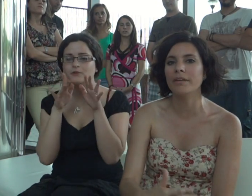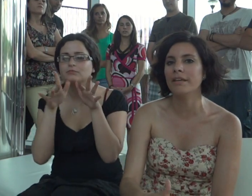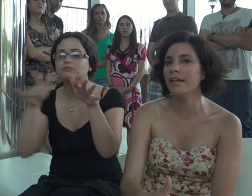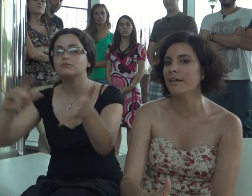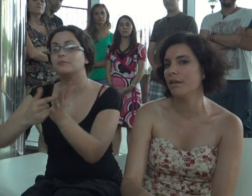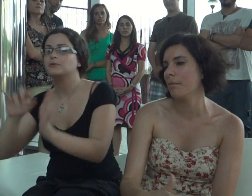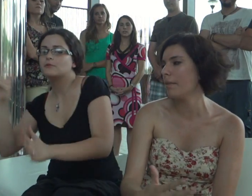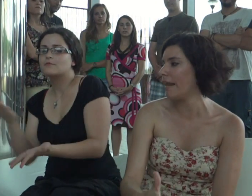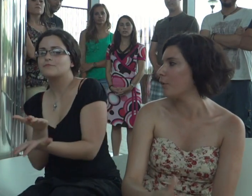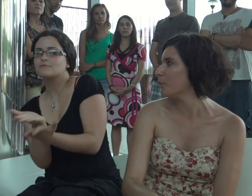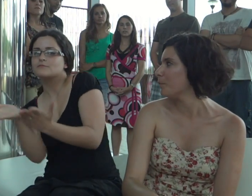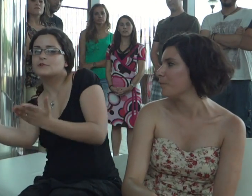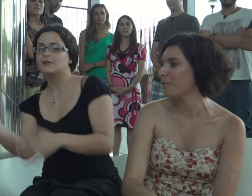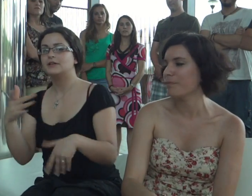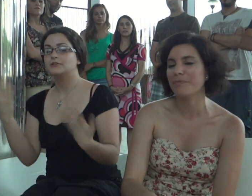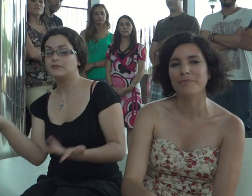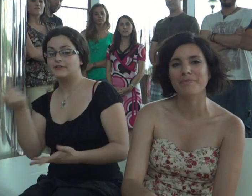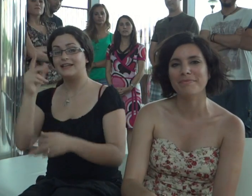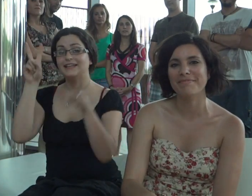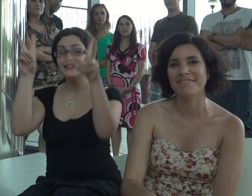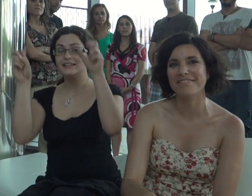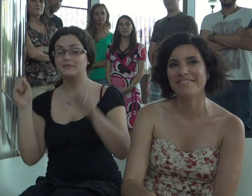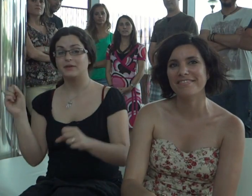No se te va a vender, bailando.